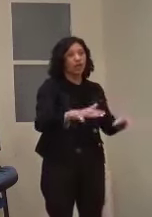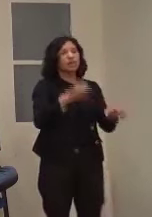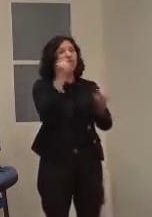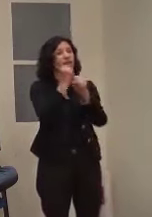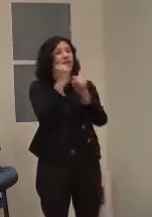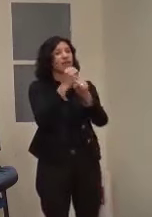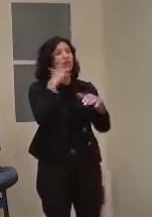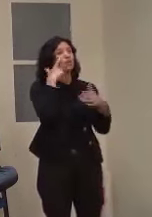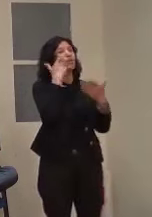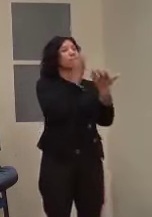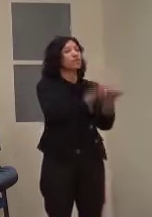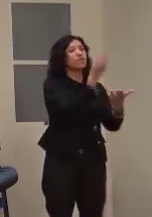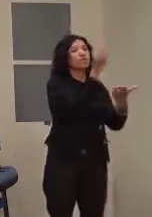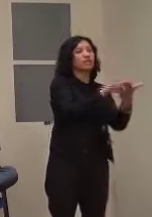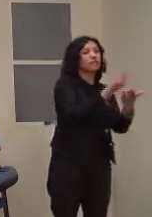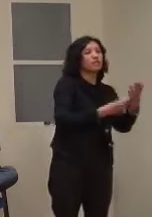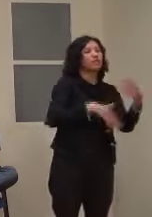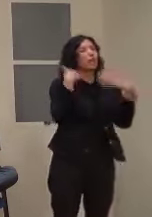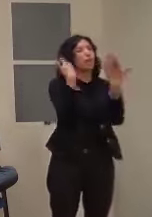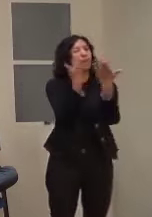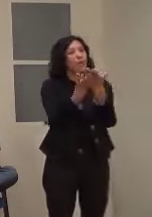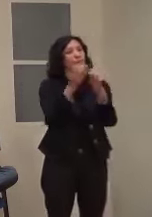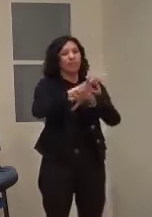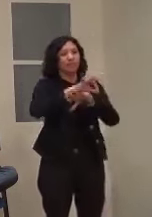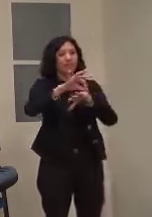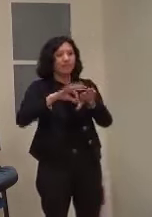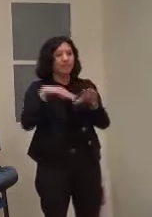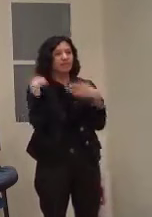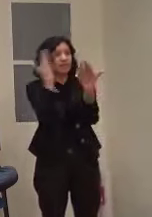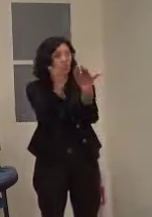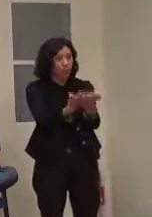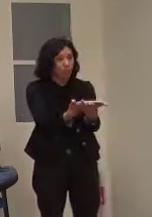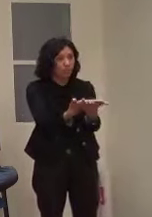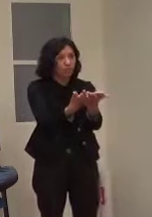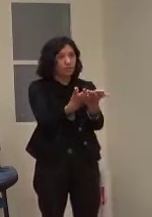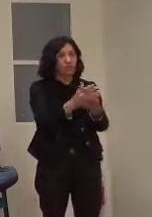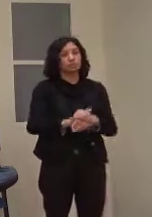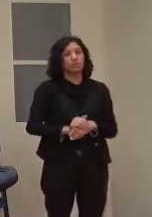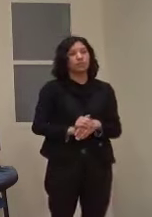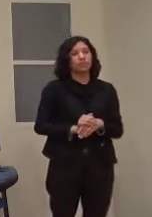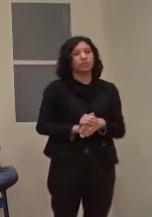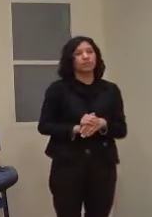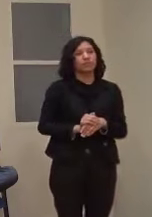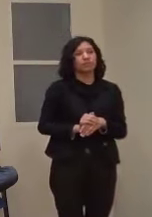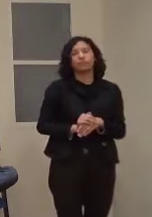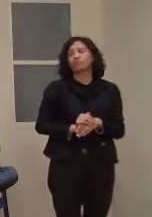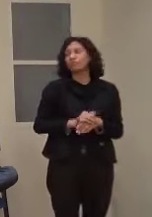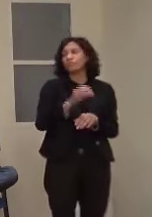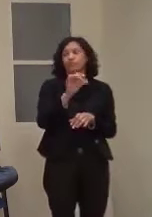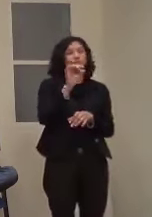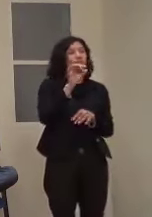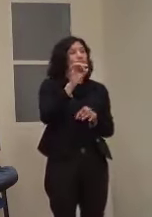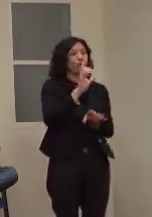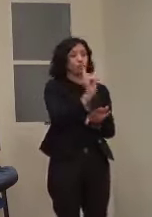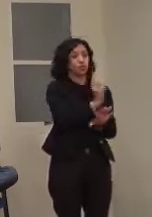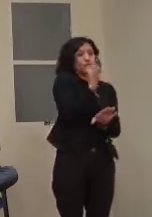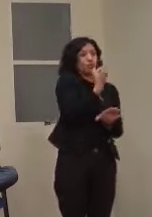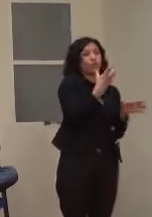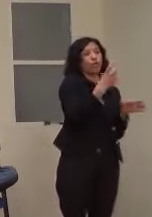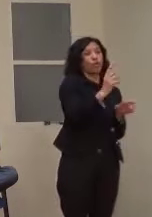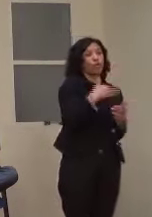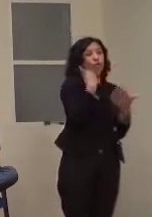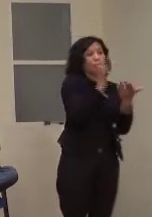de dibujo propuestas diseños y no apenas resultado de manera individual grupal